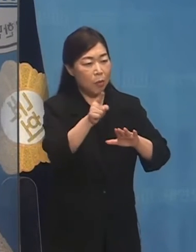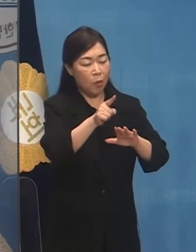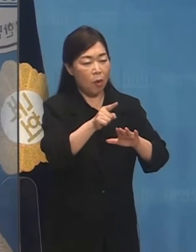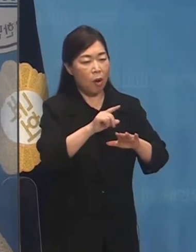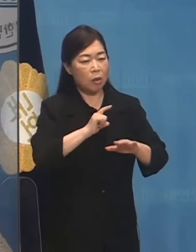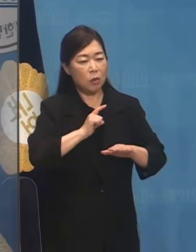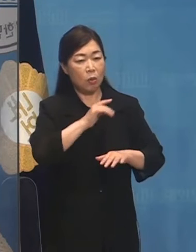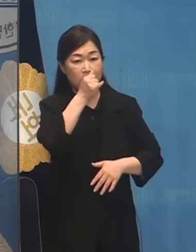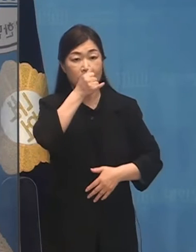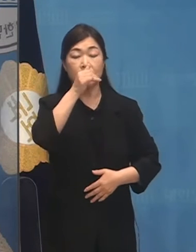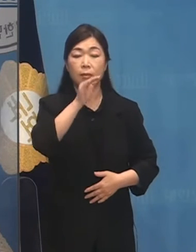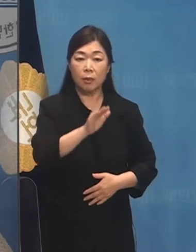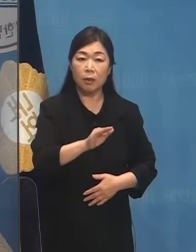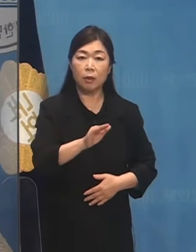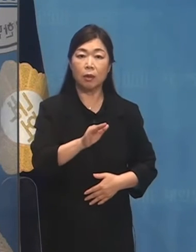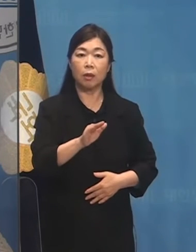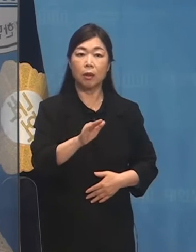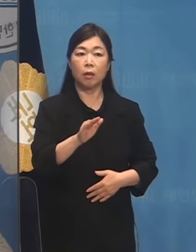부분도 그렇고